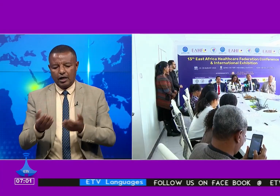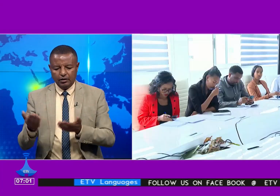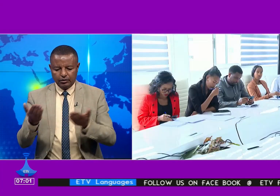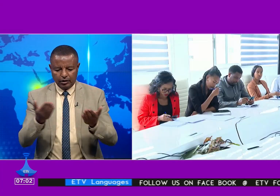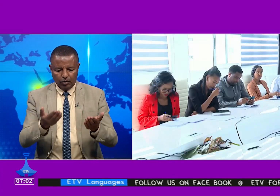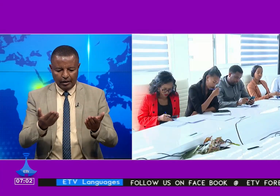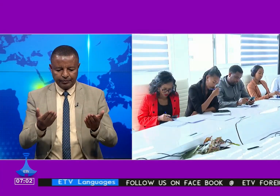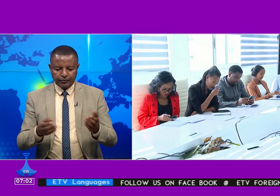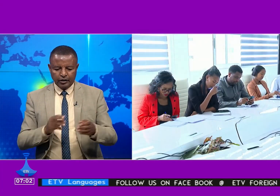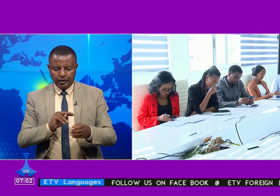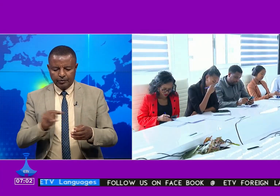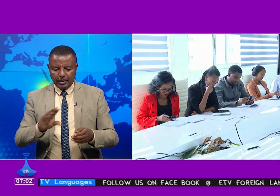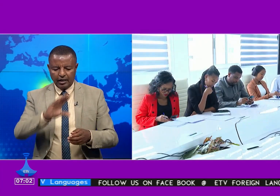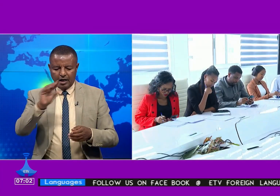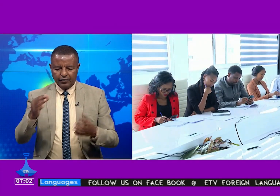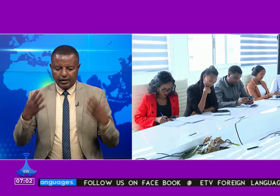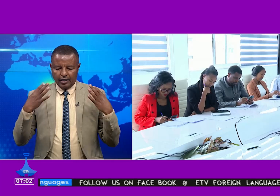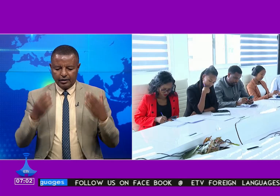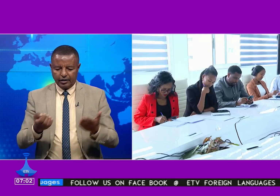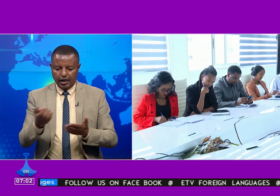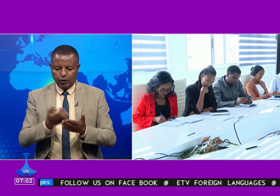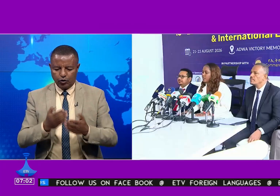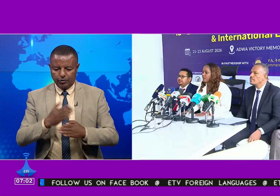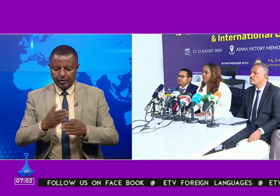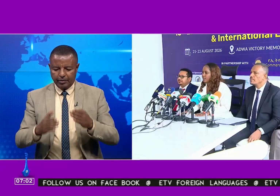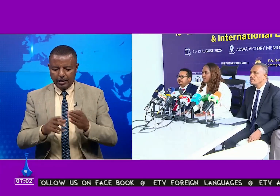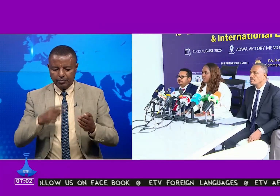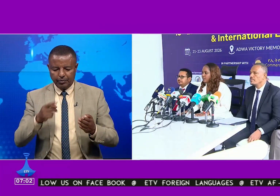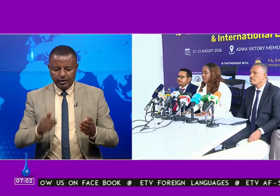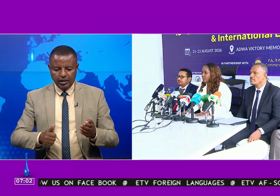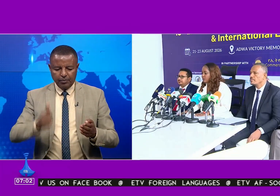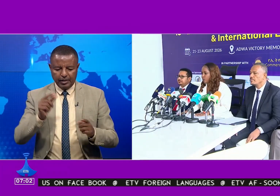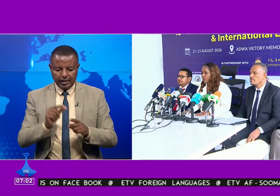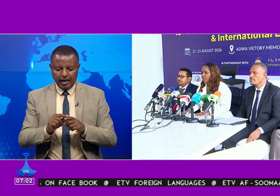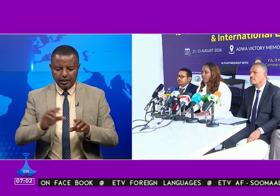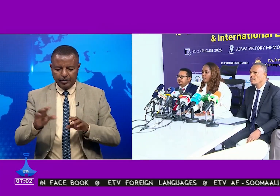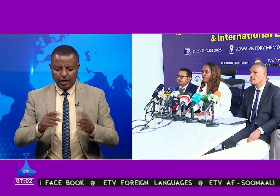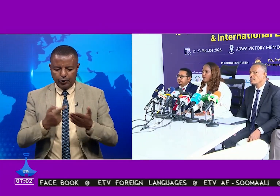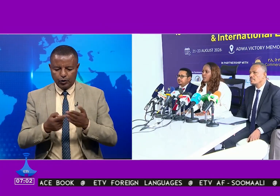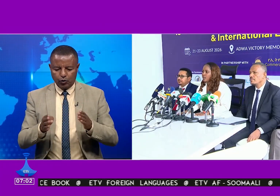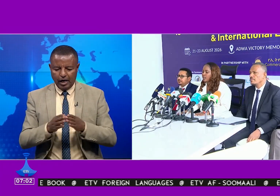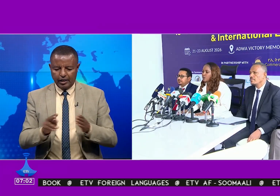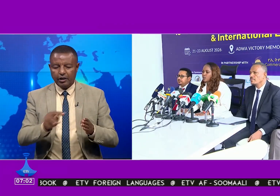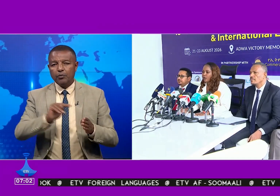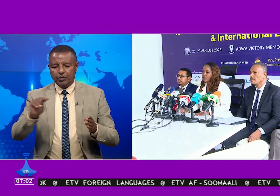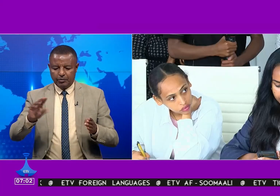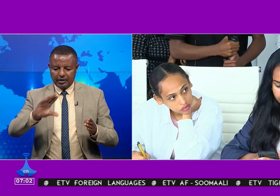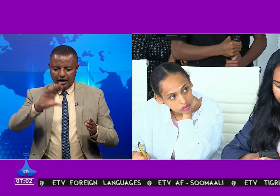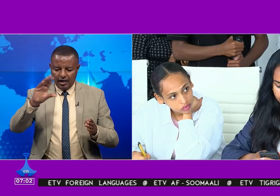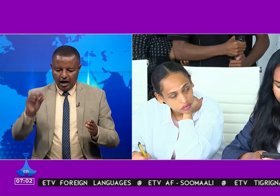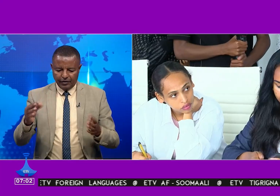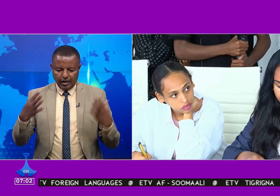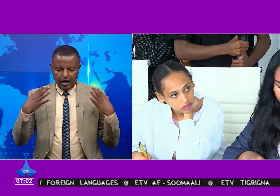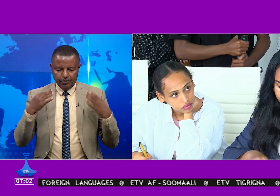መግለጫ ሰጥቷል። የምስራቅ አፍሪካ የጤና ኢኮኖሚ መገንባት በሚል መሪ ቃል የሚካሄዱ ጉባኤ